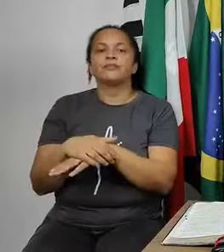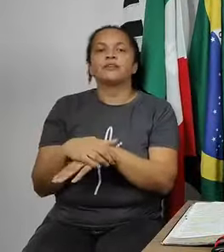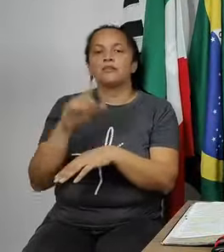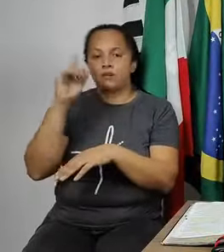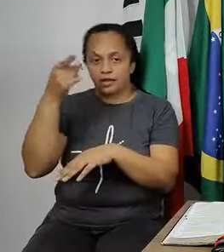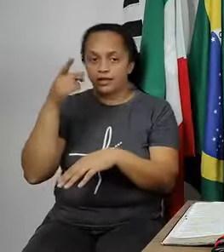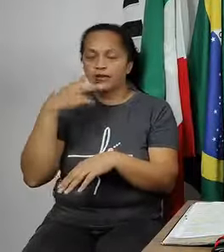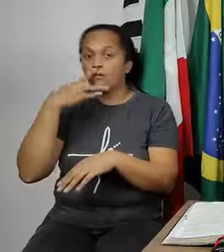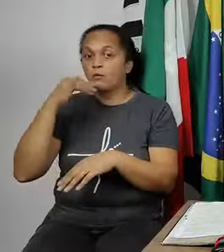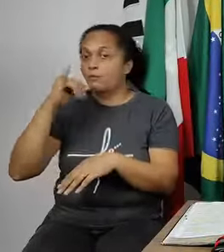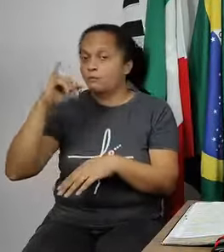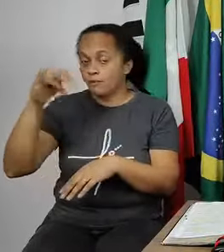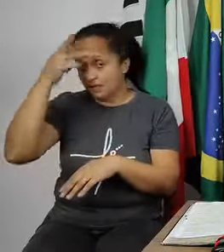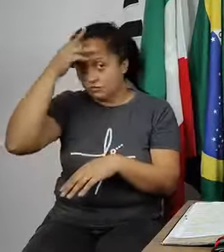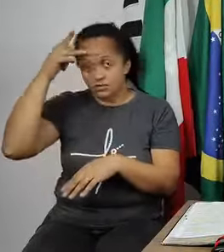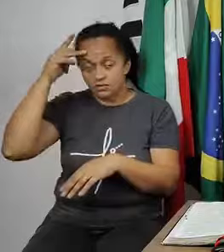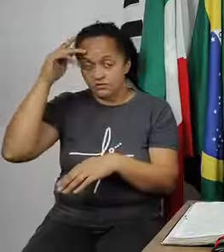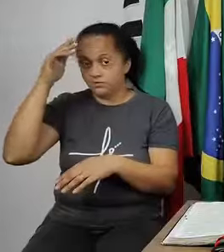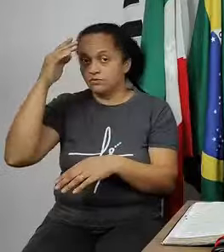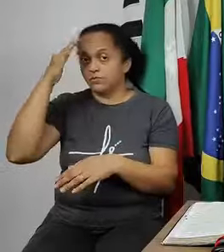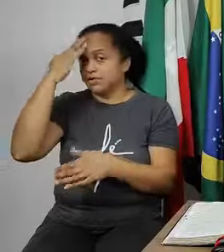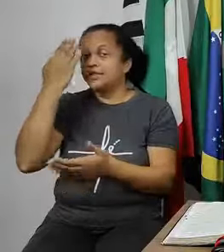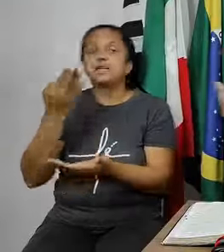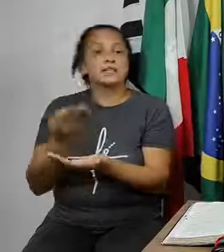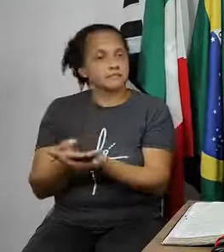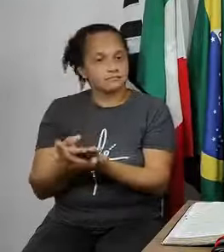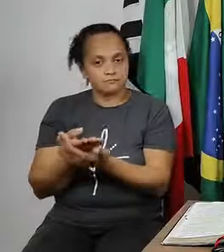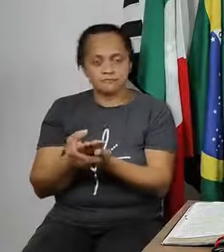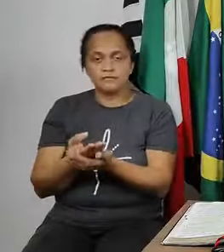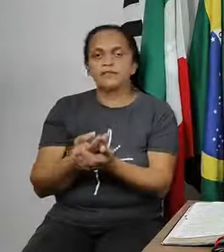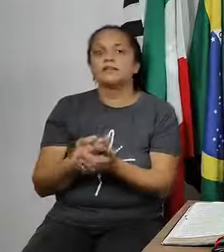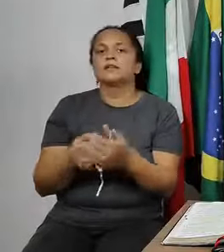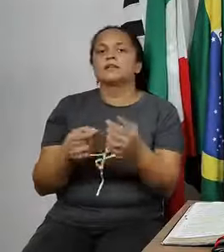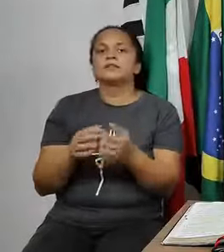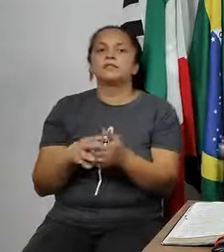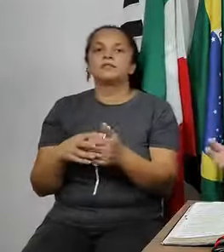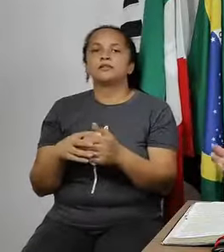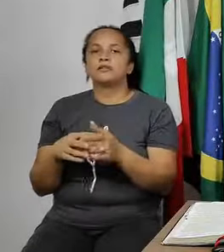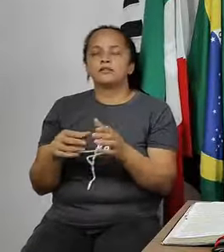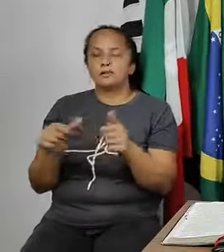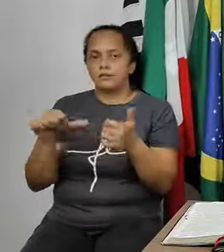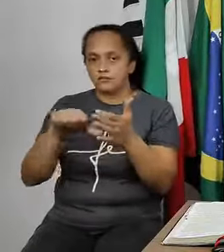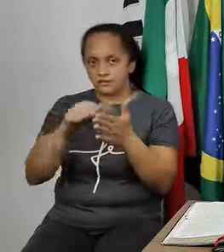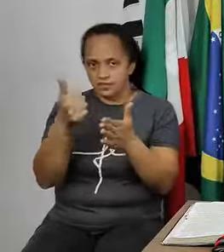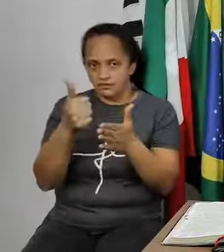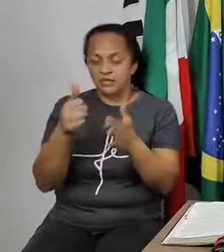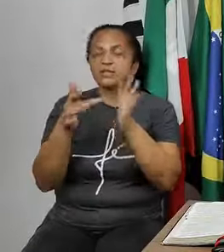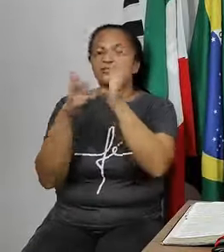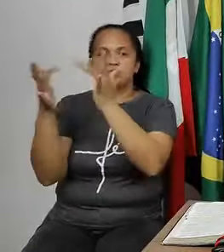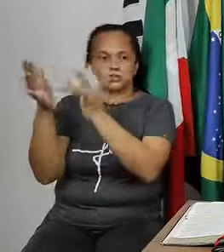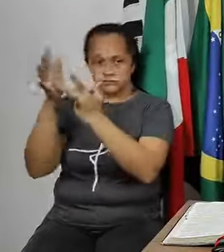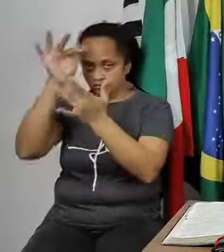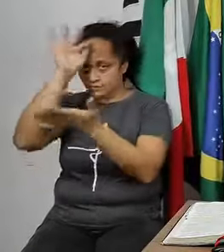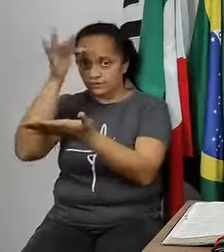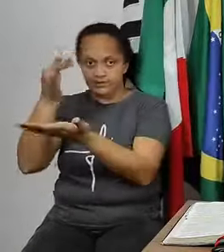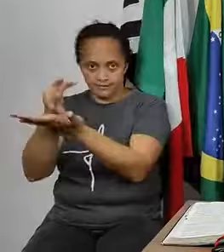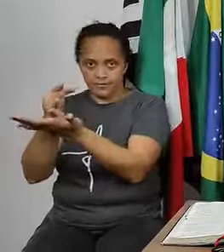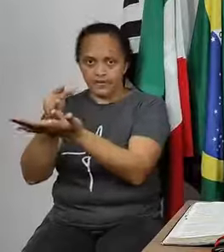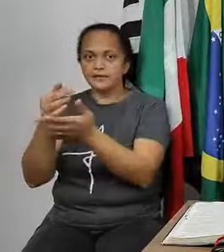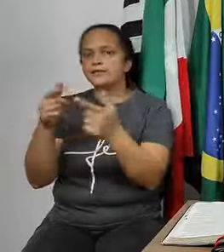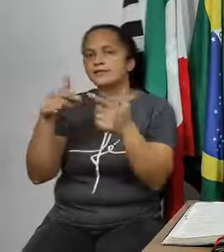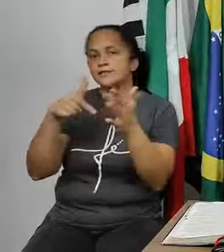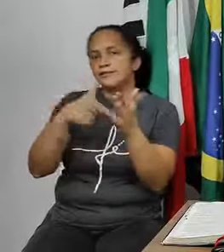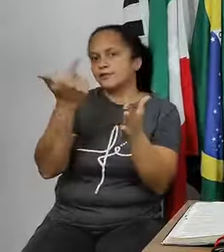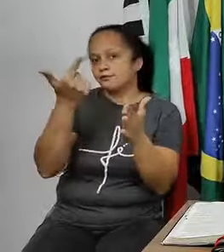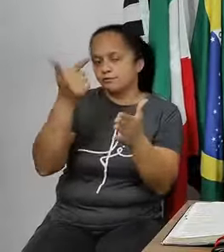E nós somos filhos de Abraão pela fé comum em Cristo. Está lá em Romanos 4, do